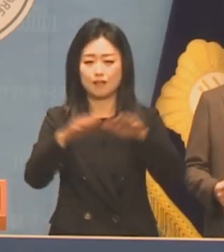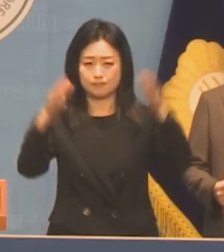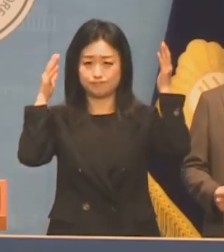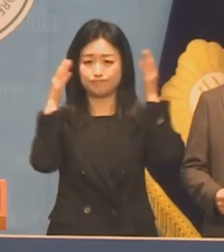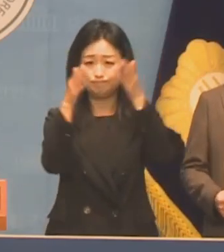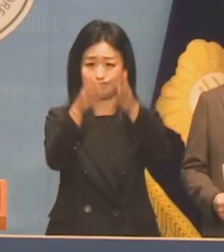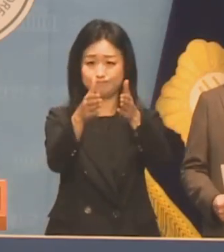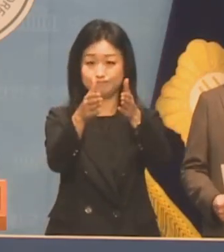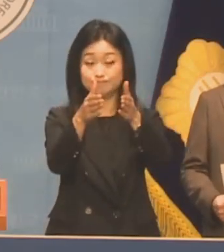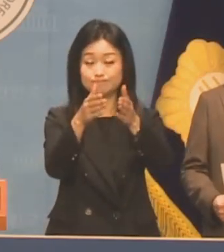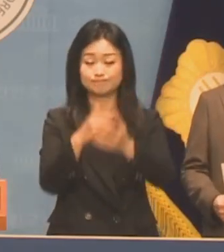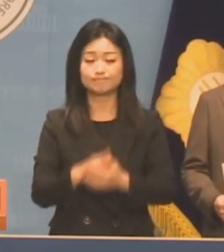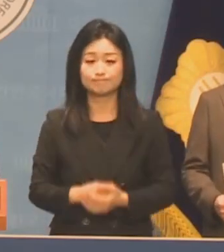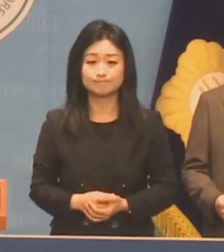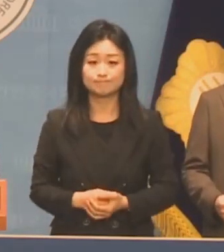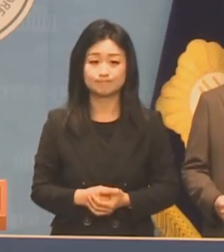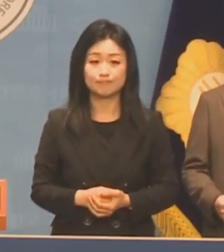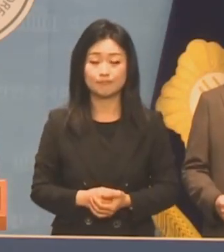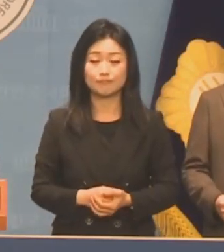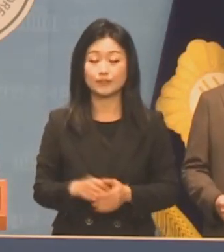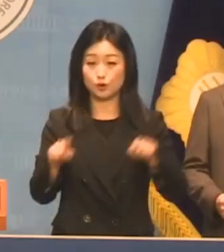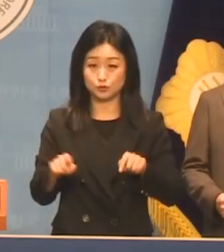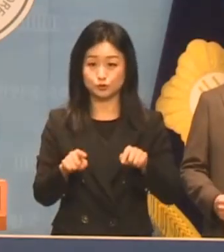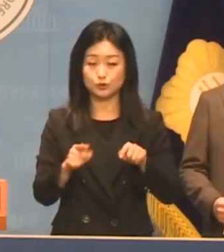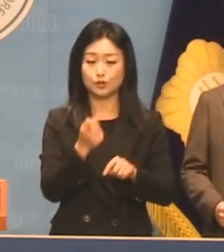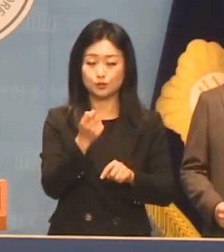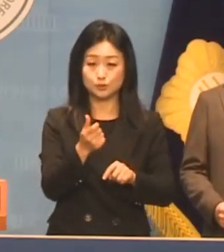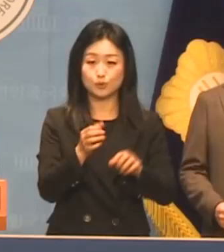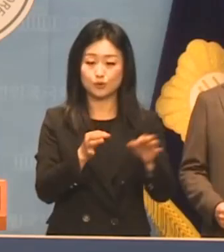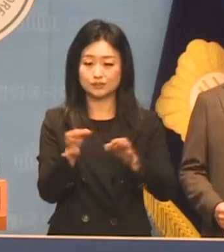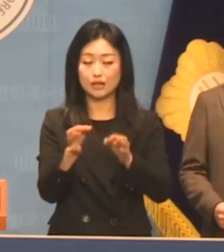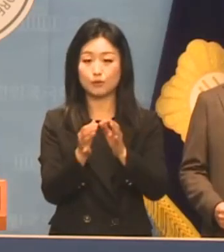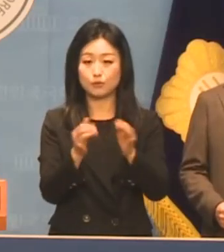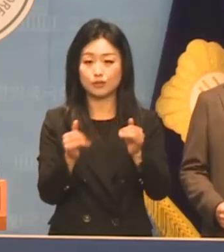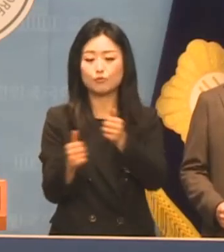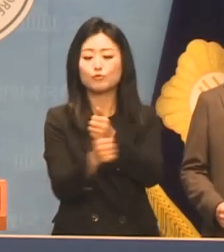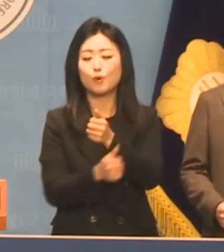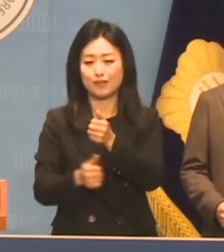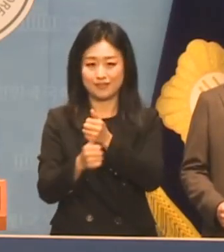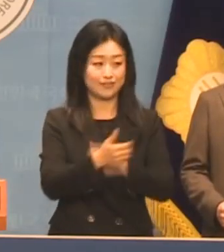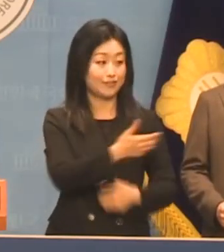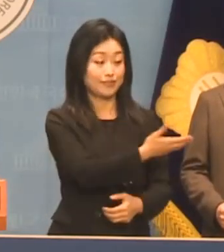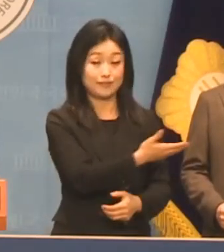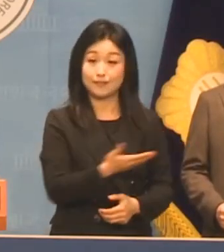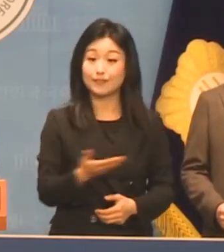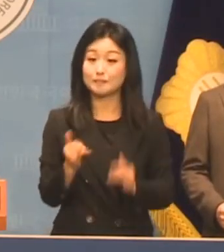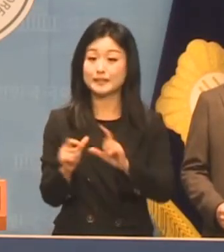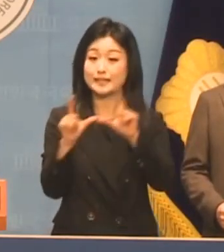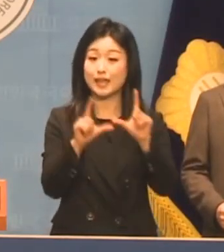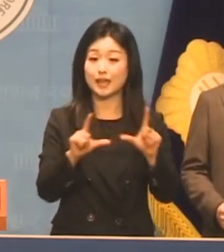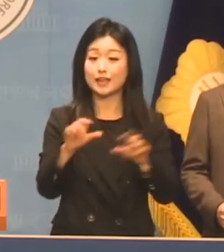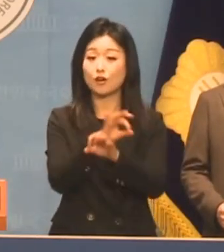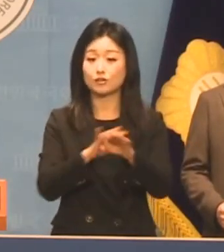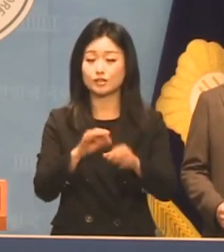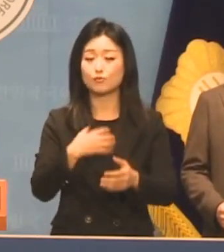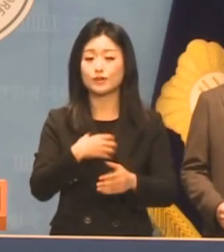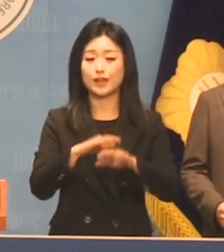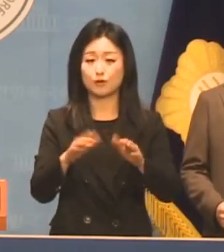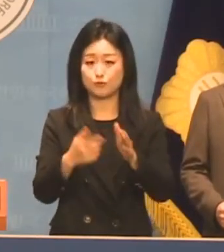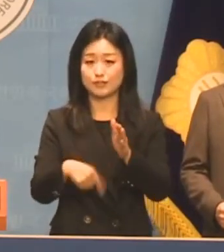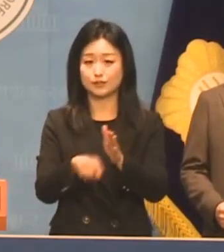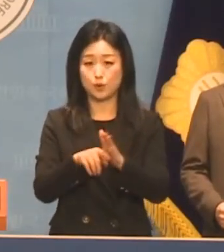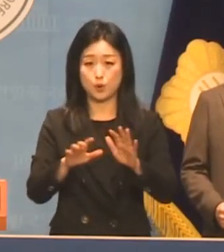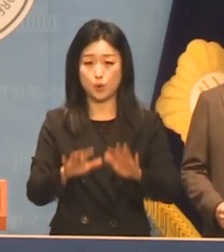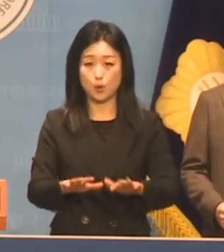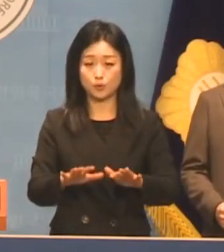합니다. 전국 소상공인위가 중심이 되어 민생경제 위기를 극복하기 위해